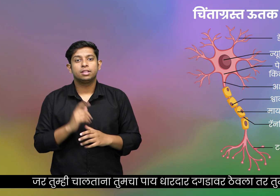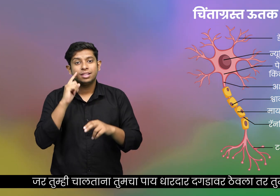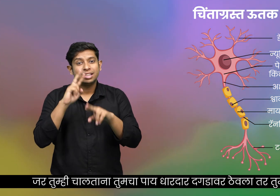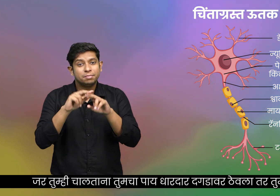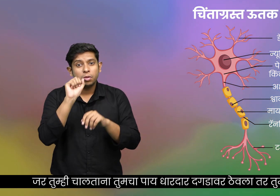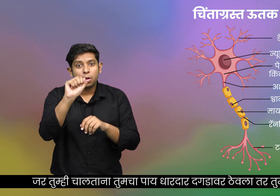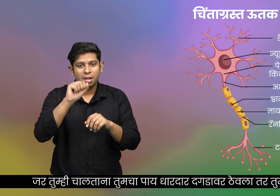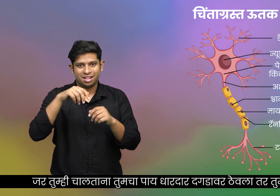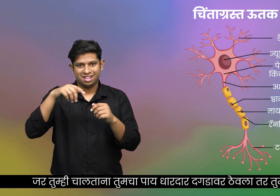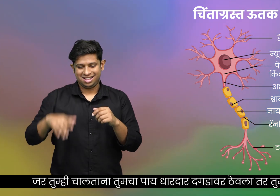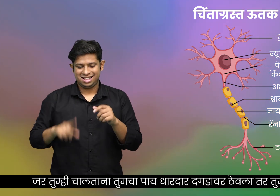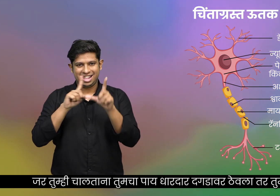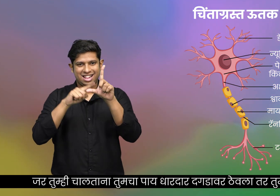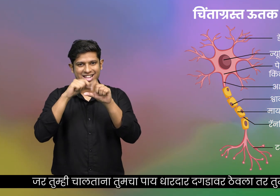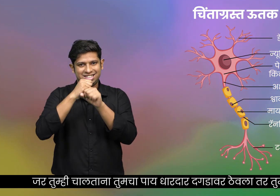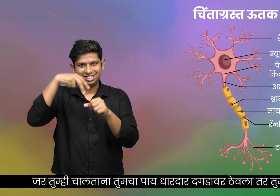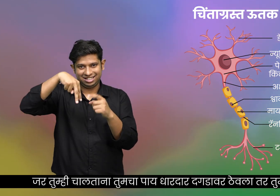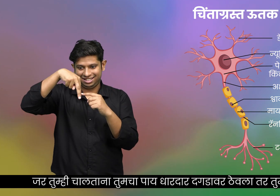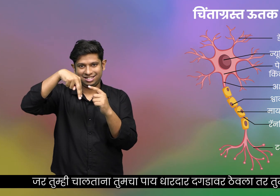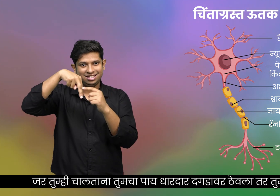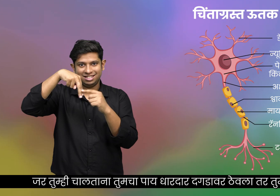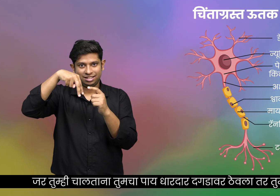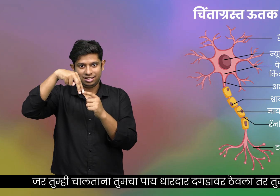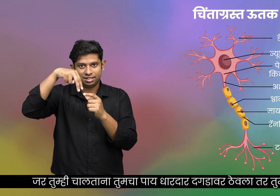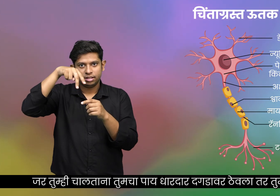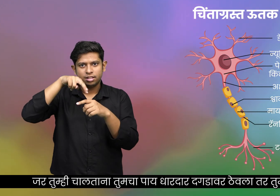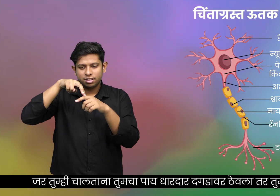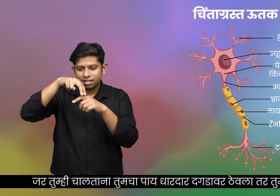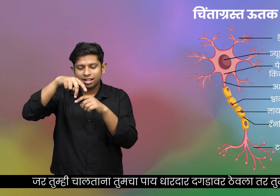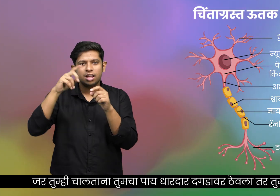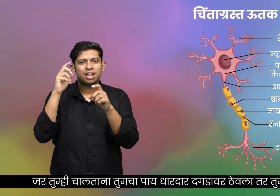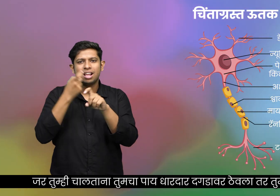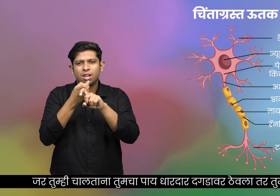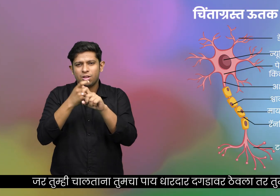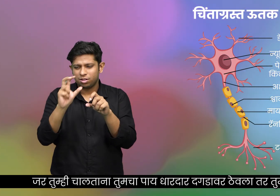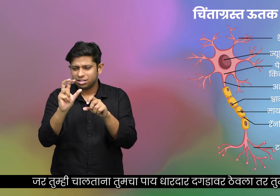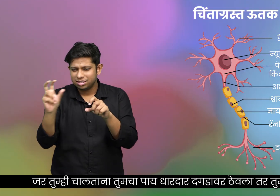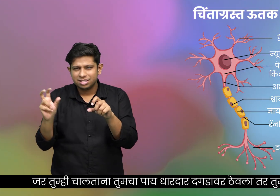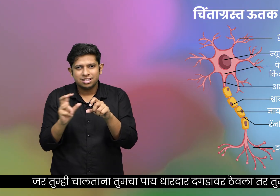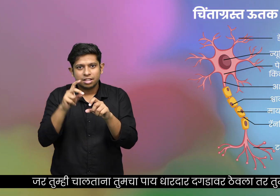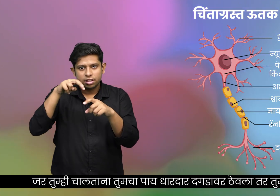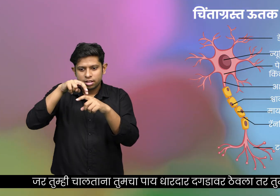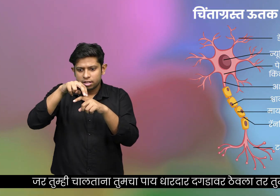जर तुम्ही चालताना तुमचा पाय धारदार दगडावर ठेवला तर तुम्हाला कसे वाटेल?